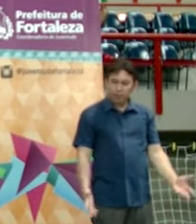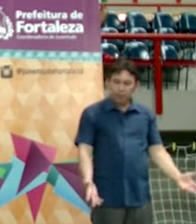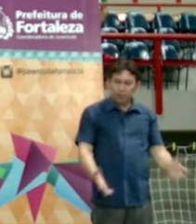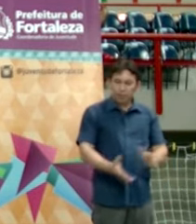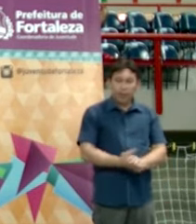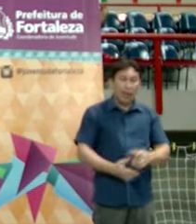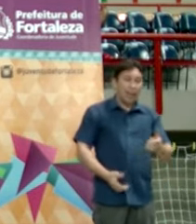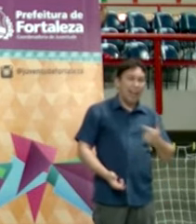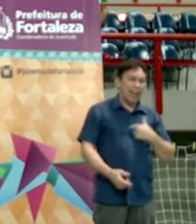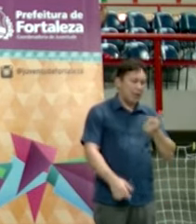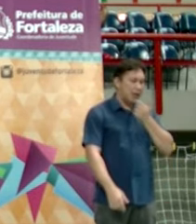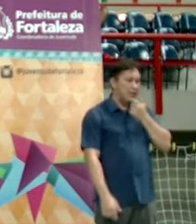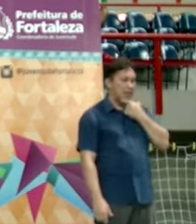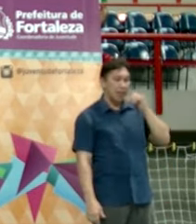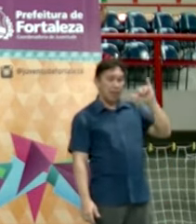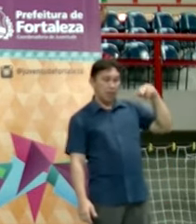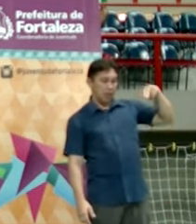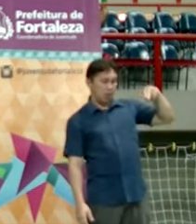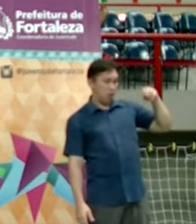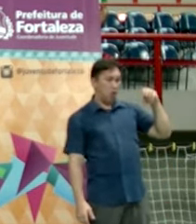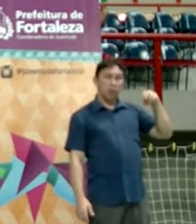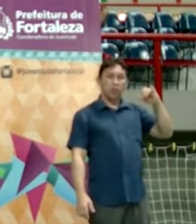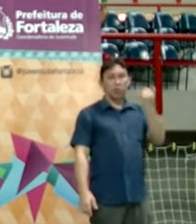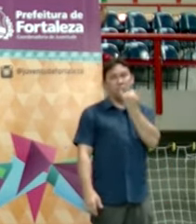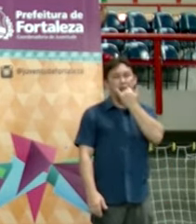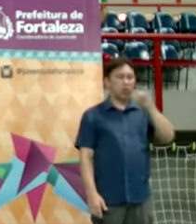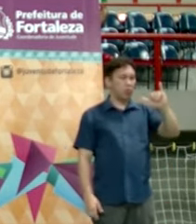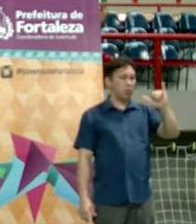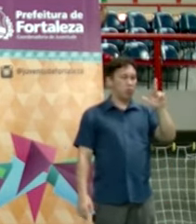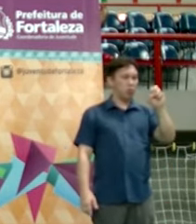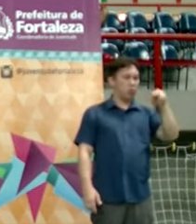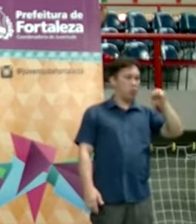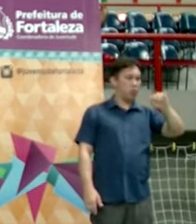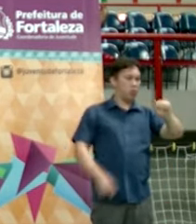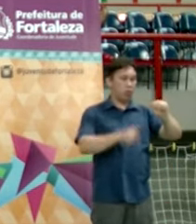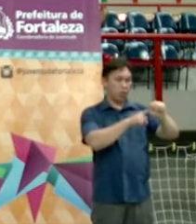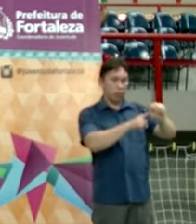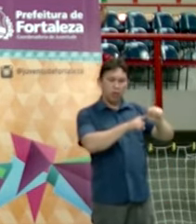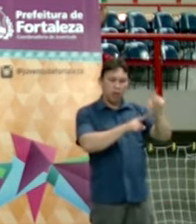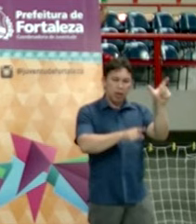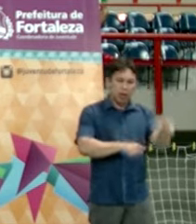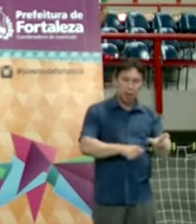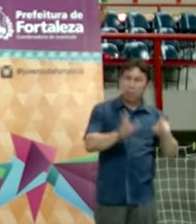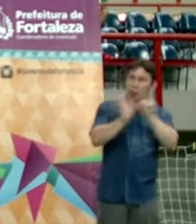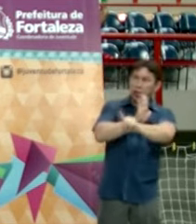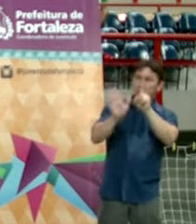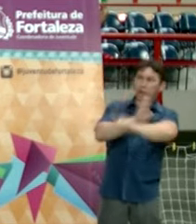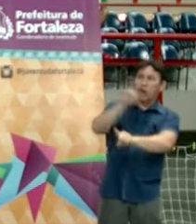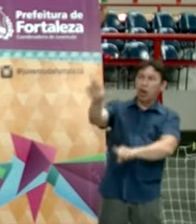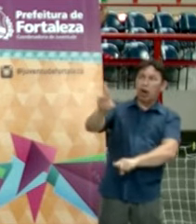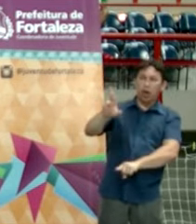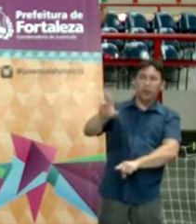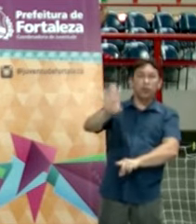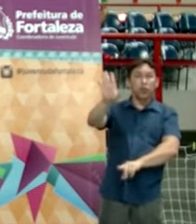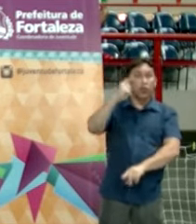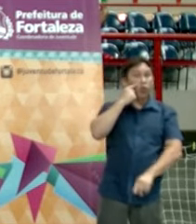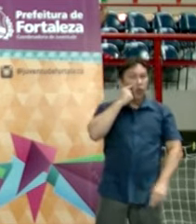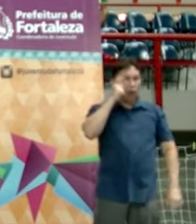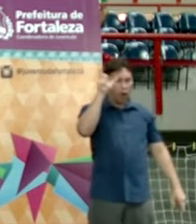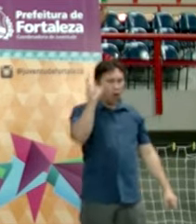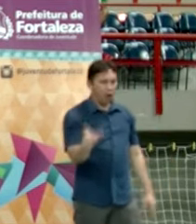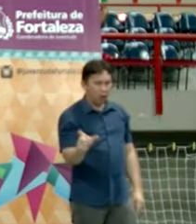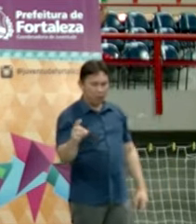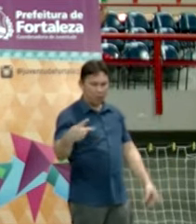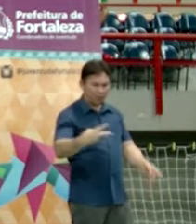Ironia é essa estratégia de você fazer perguntas ao indivíduo, até o indivíduo perceber que ele não sabe a resposta. Maiêutica,